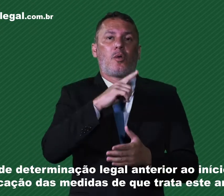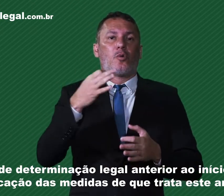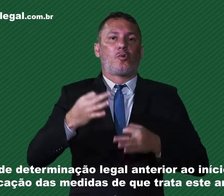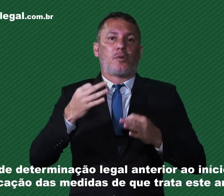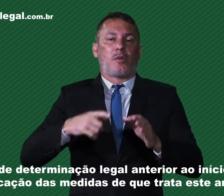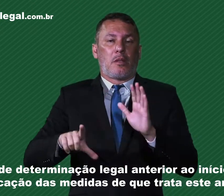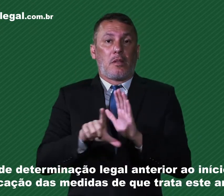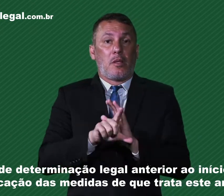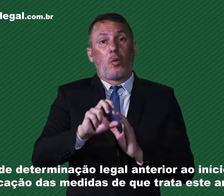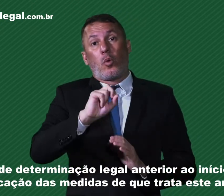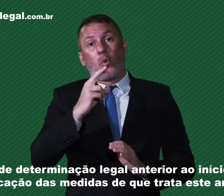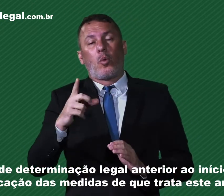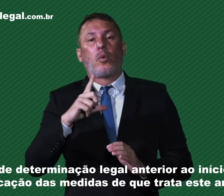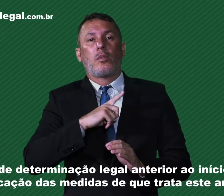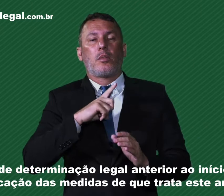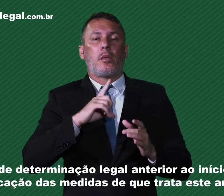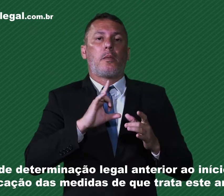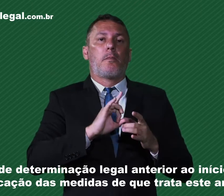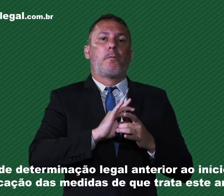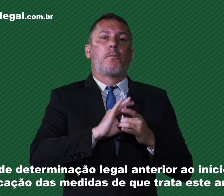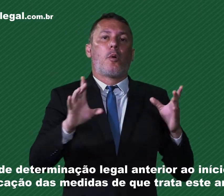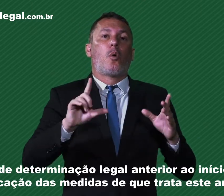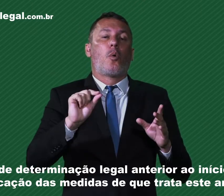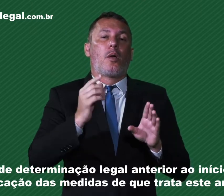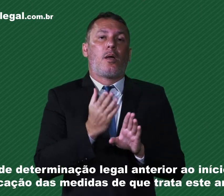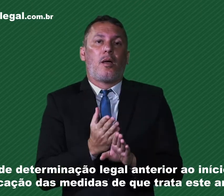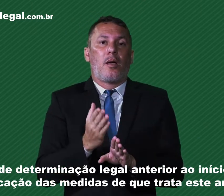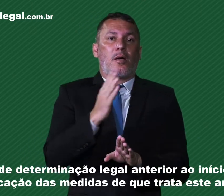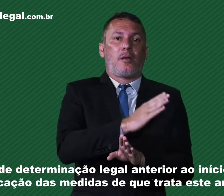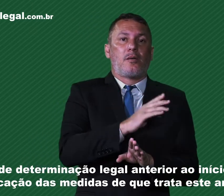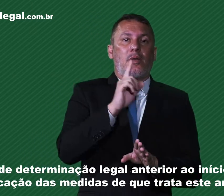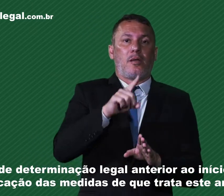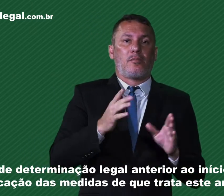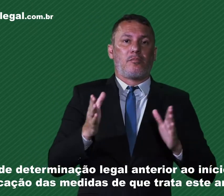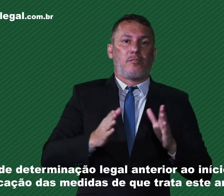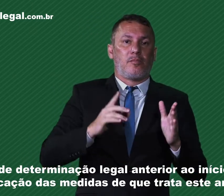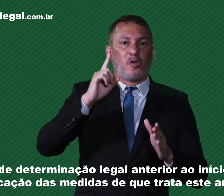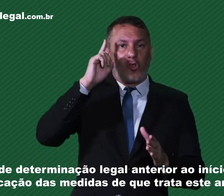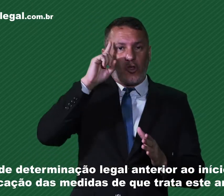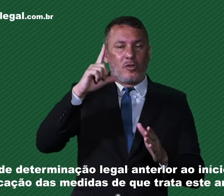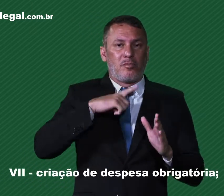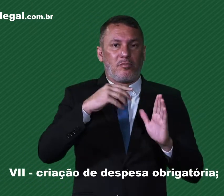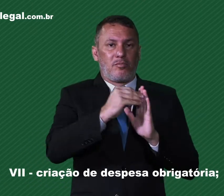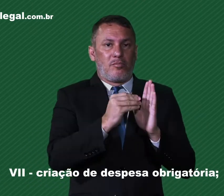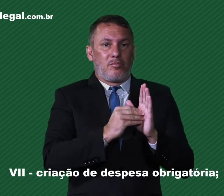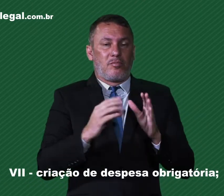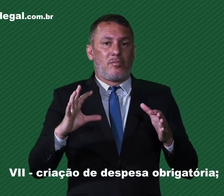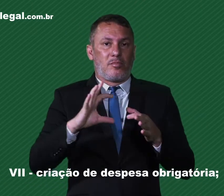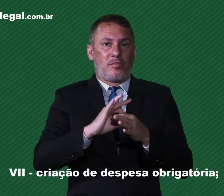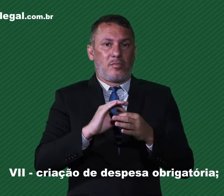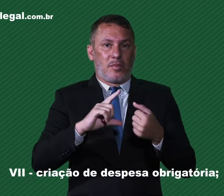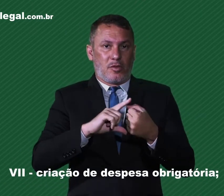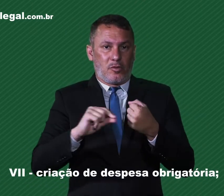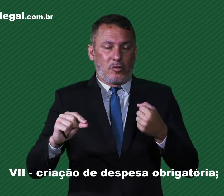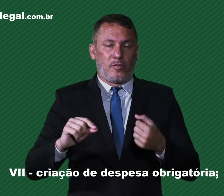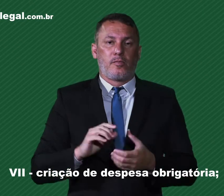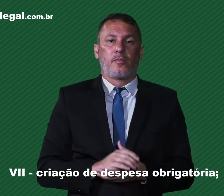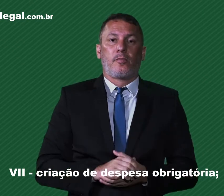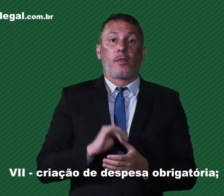determinação legal anterior ao início da aplicação das medidas de que trata este artigo e inciso 7 criação de despesa